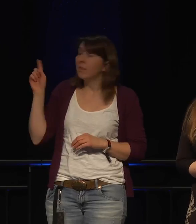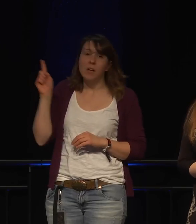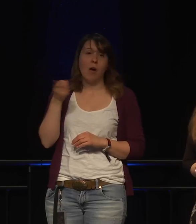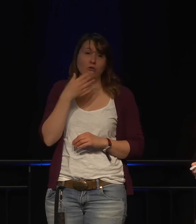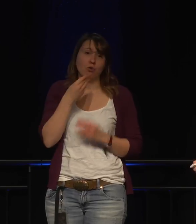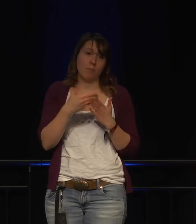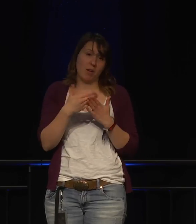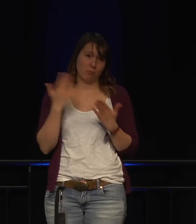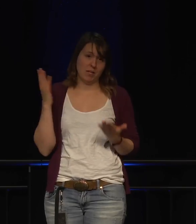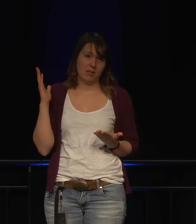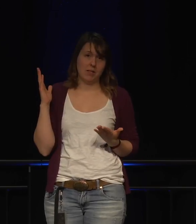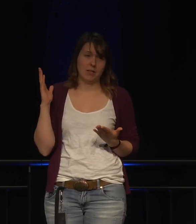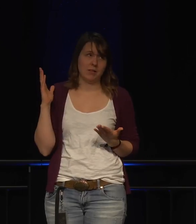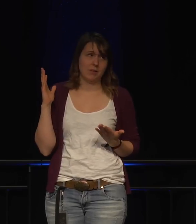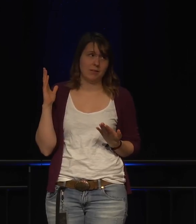Y otro ejemplo,